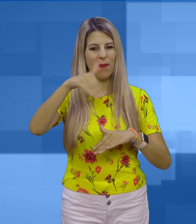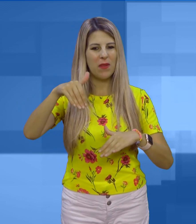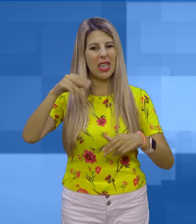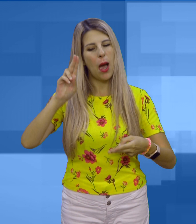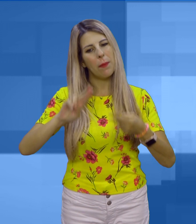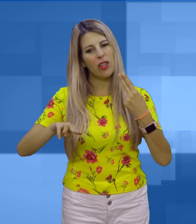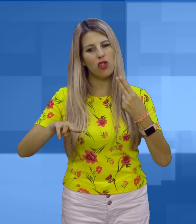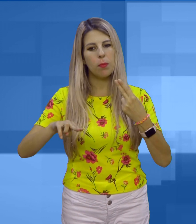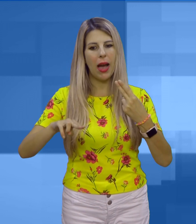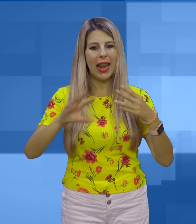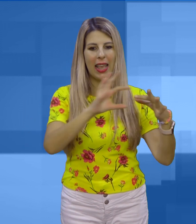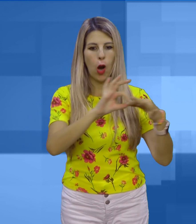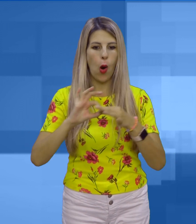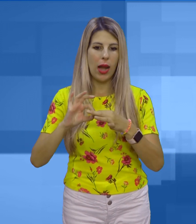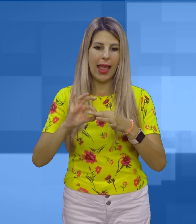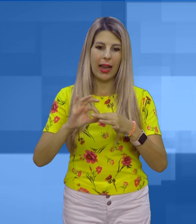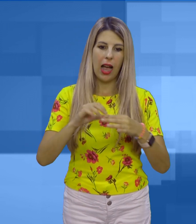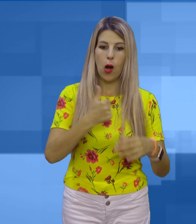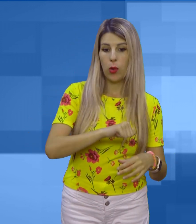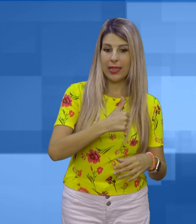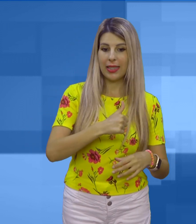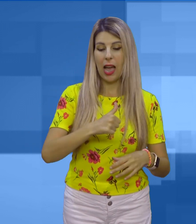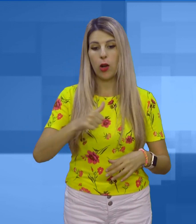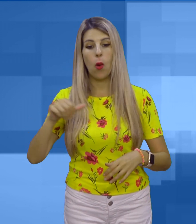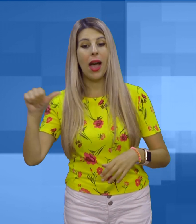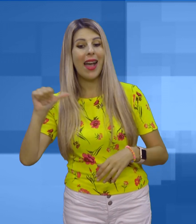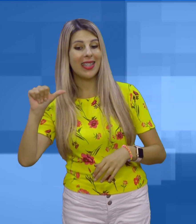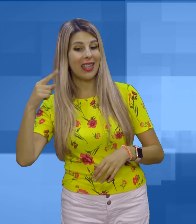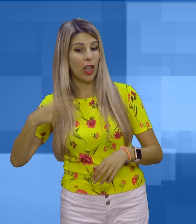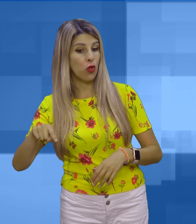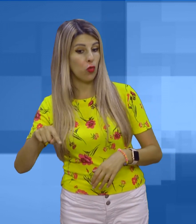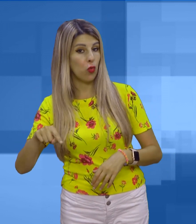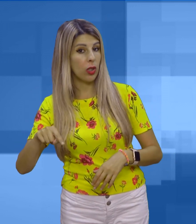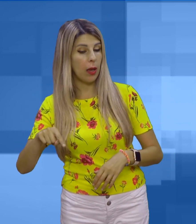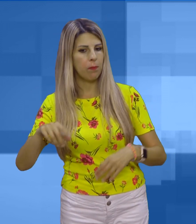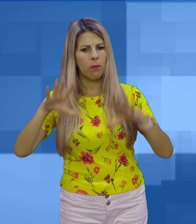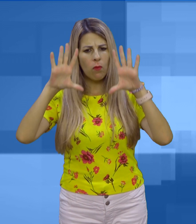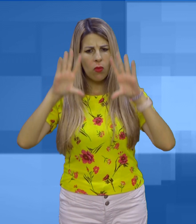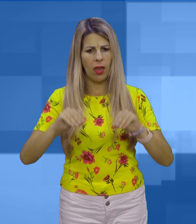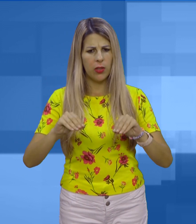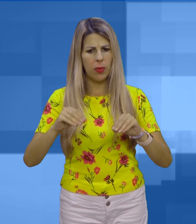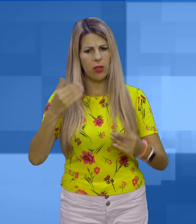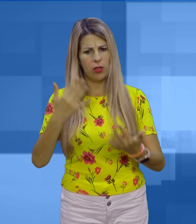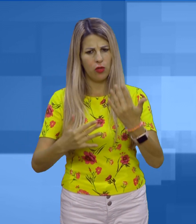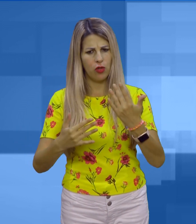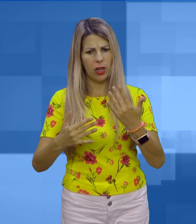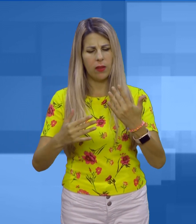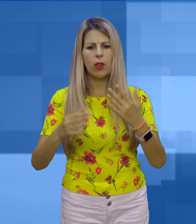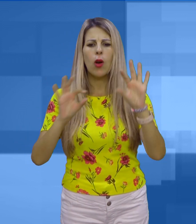Lo spegnimento è stato coordinato dal personale della stazione del Corpo Forestale di Marrubiu, coadiuvata dal personale